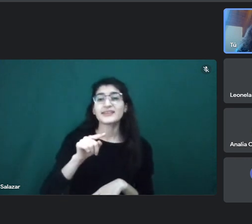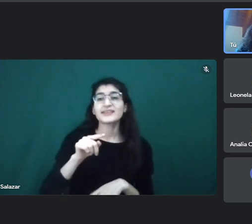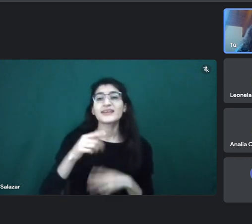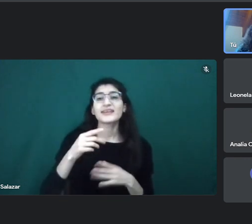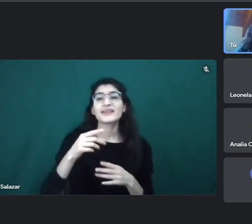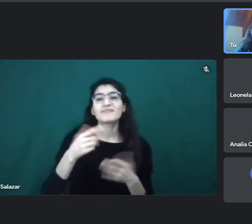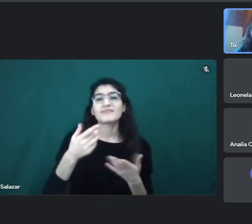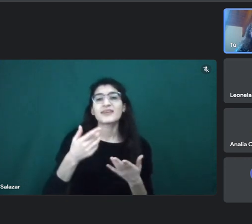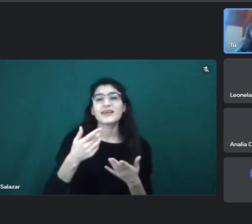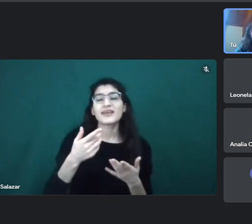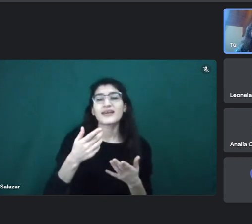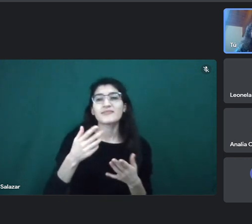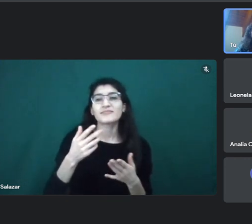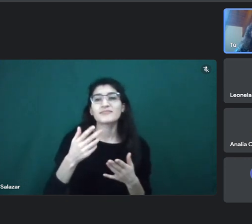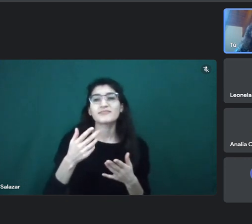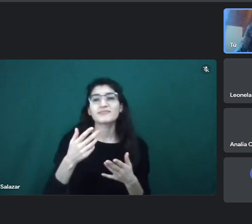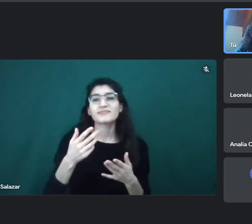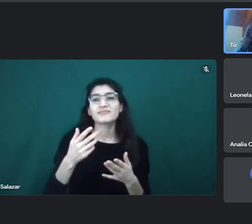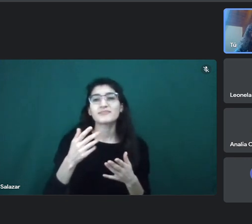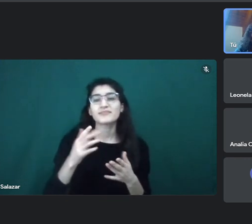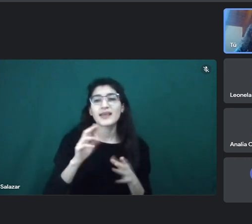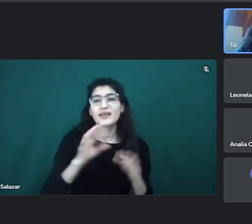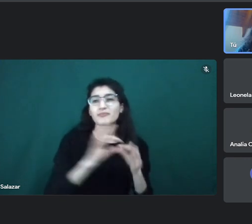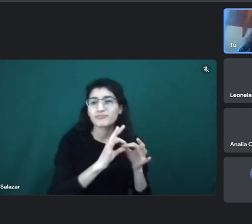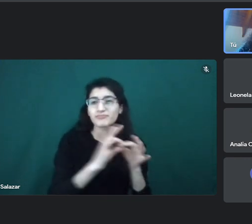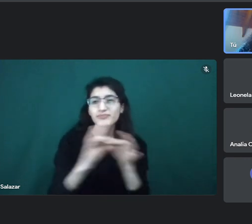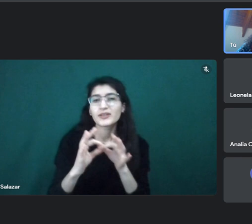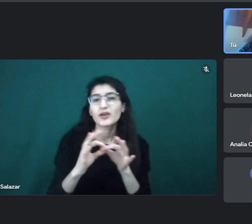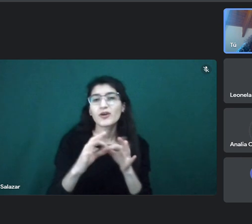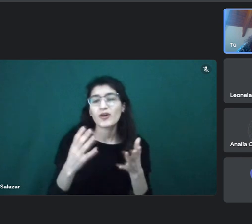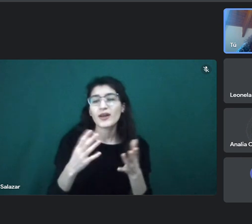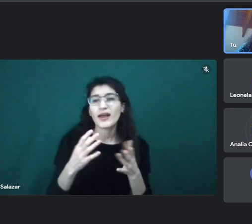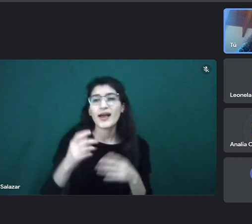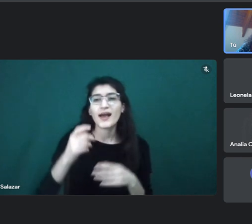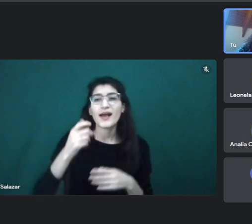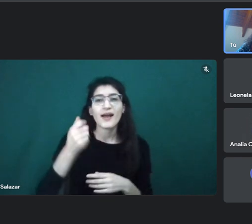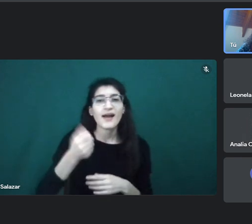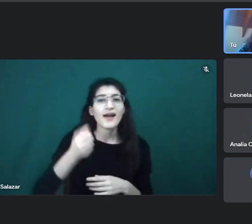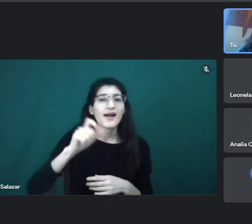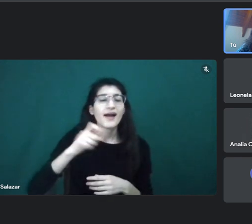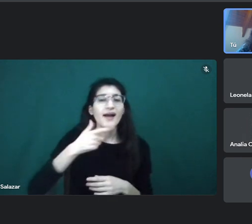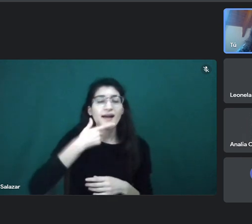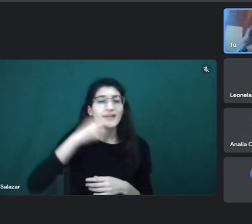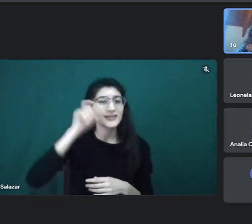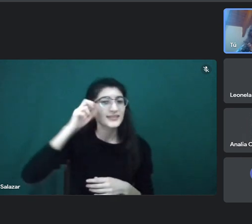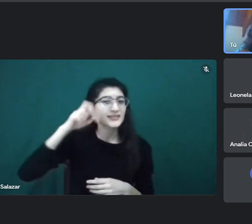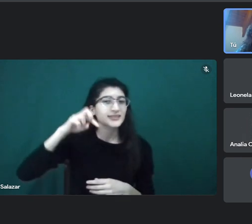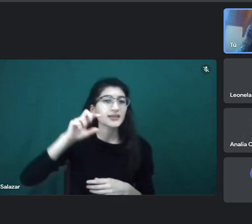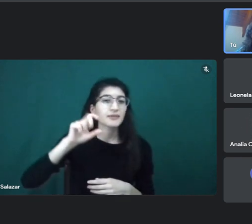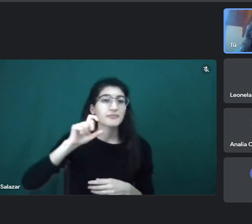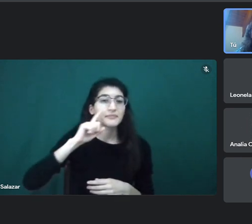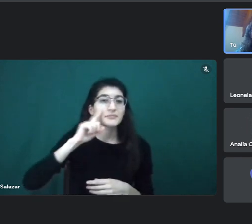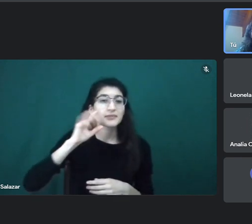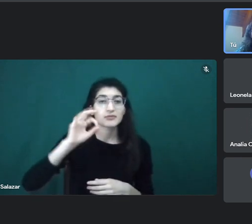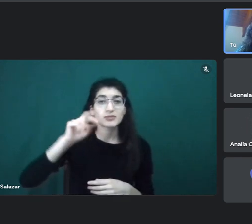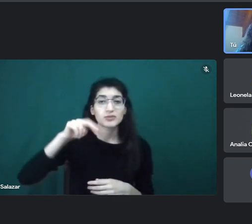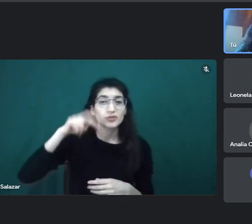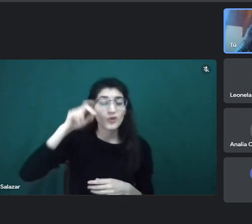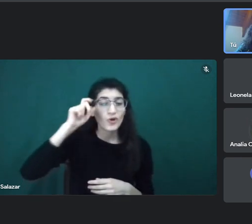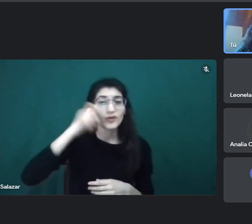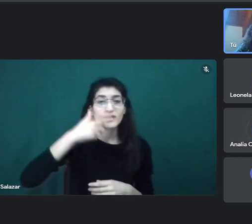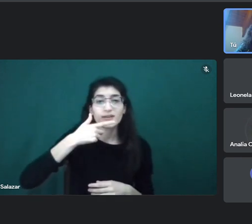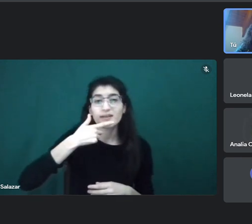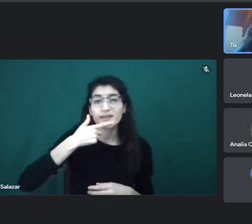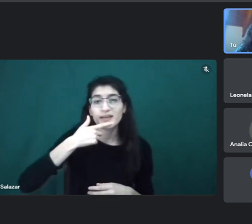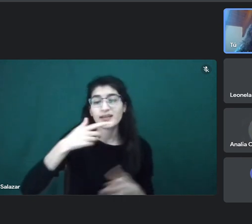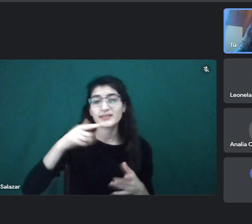a lo que corresponde al texto. Acá no estamos hablando de agronomía y eso, entonces esa excepción la descartamos. Viene